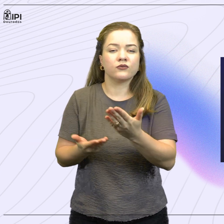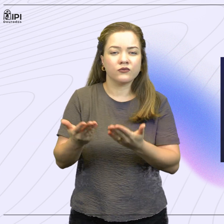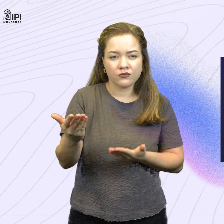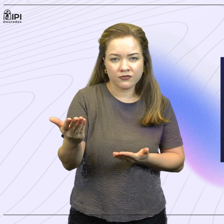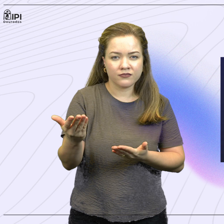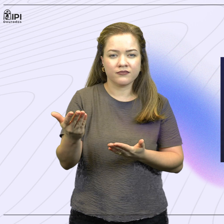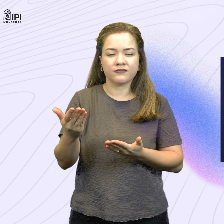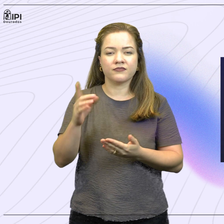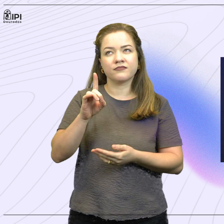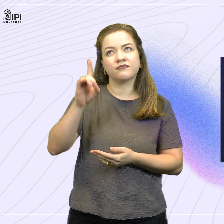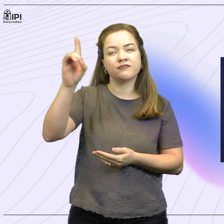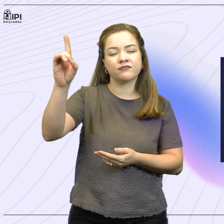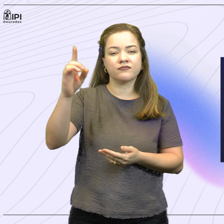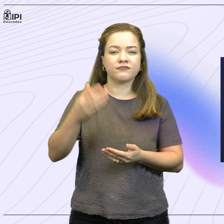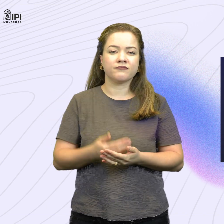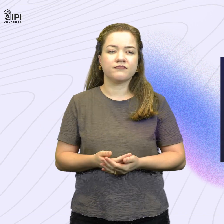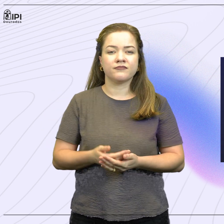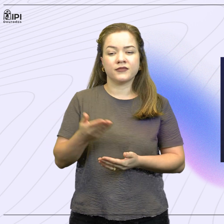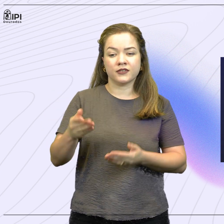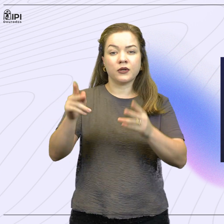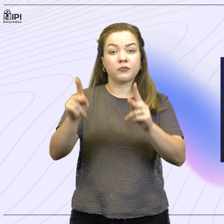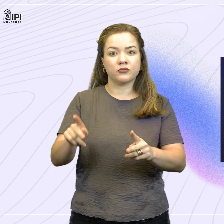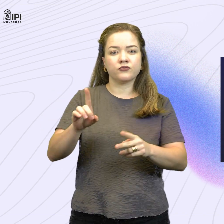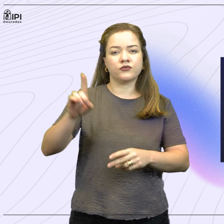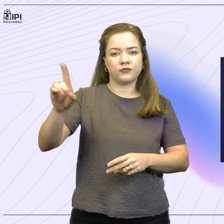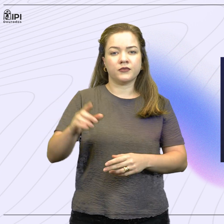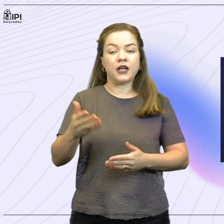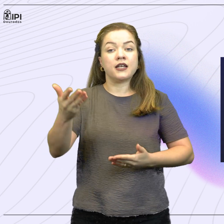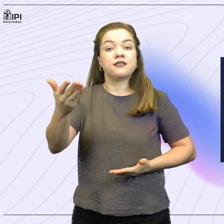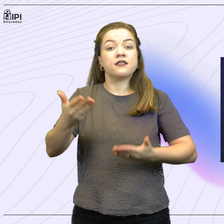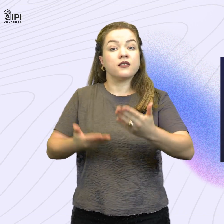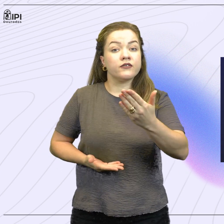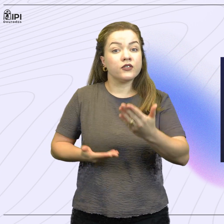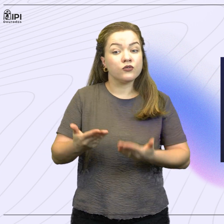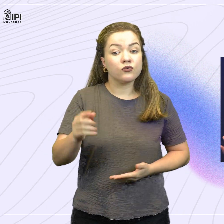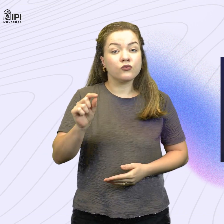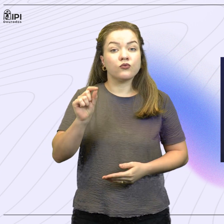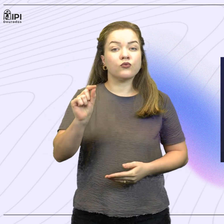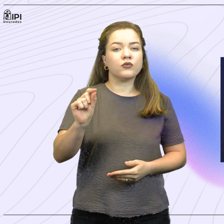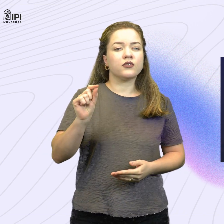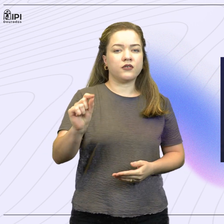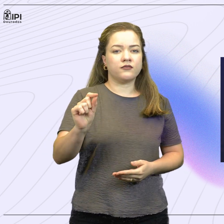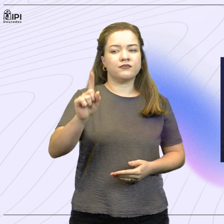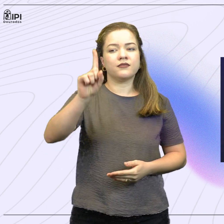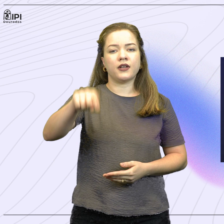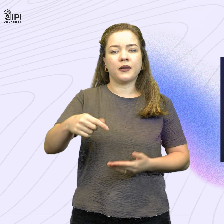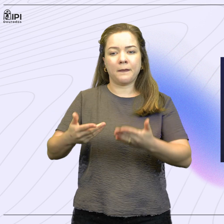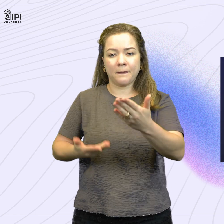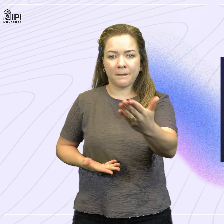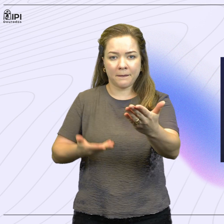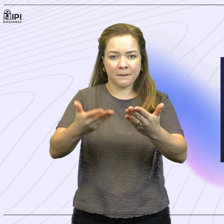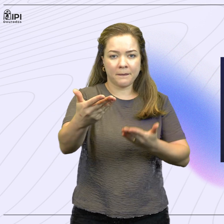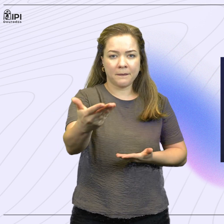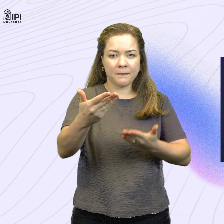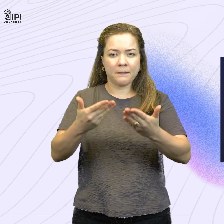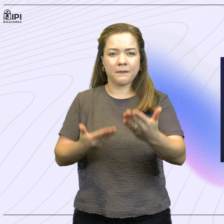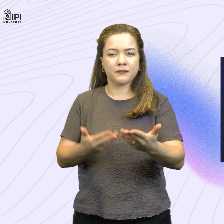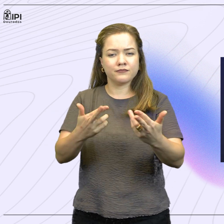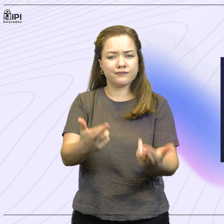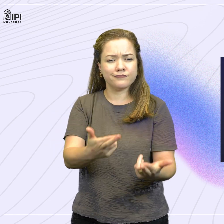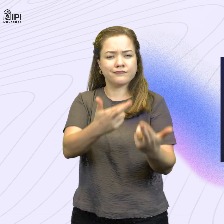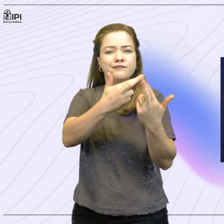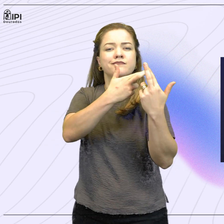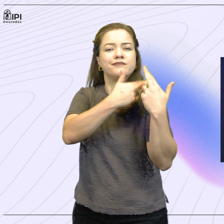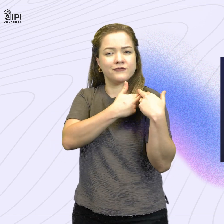povo que serve ao Senhor, esse povo que é um povo de Deus. E ser servidor é o quê? É aquele que serve, é aquele que cumpre com rigor e zelo o que